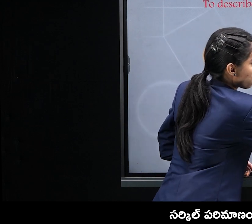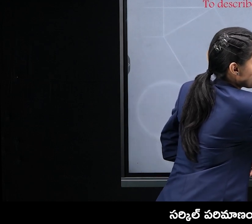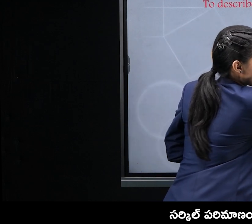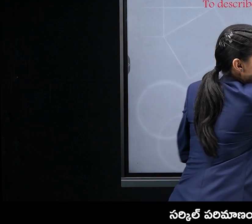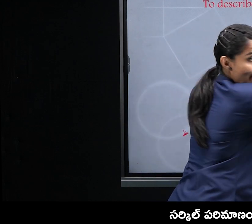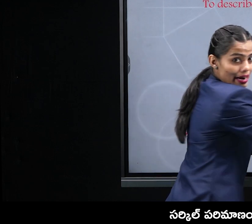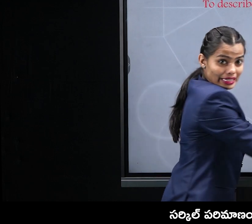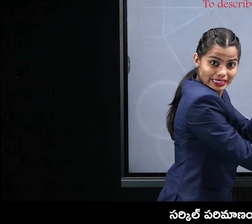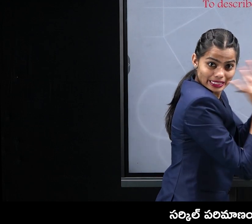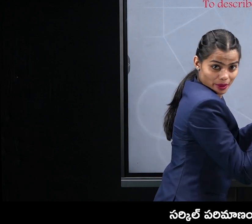यलांटि मार्पुल उन्टाई